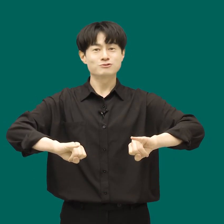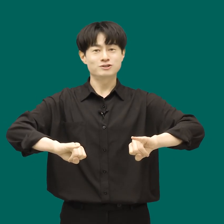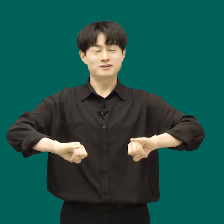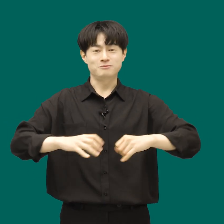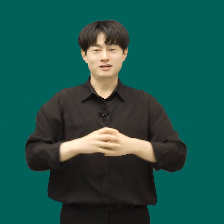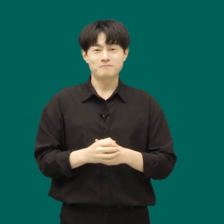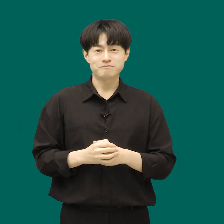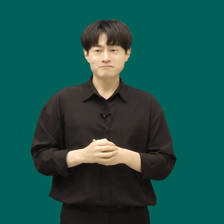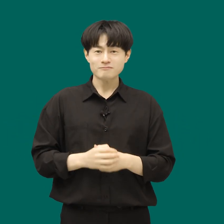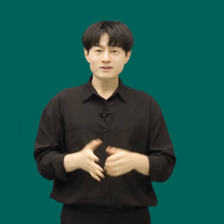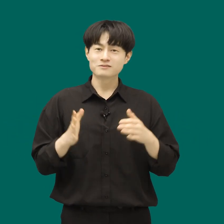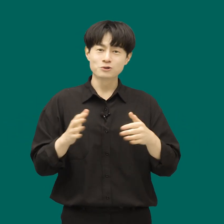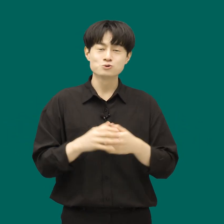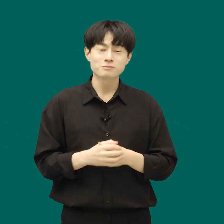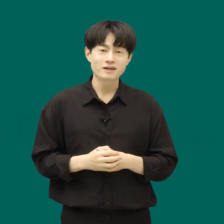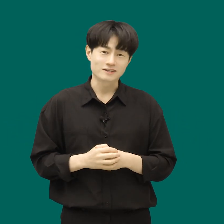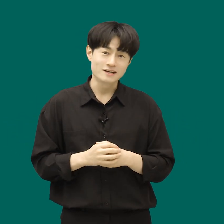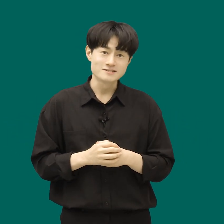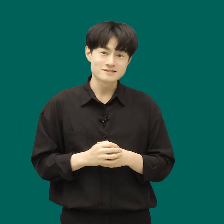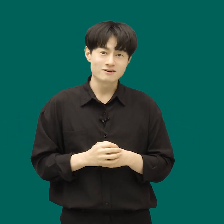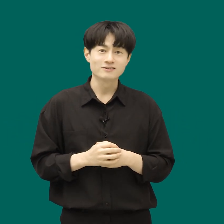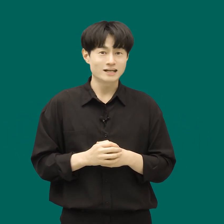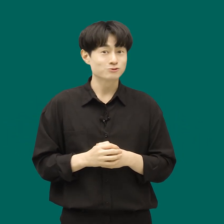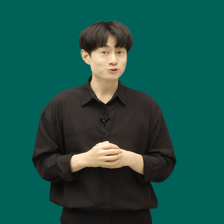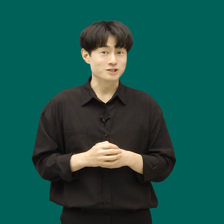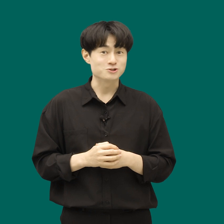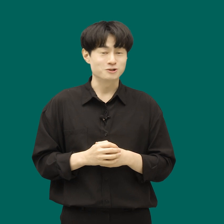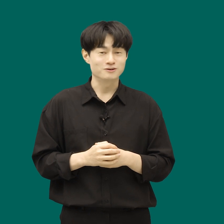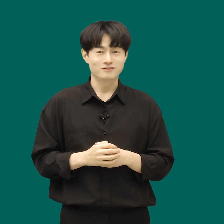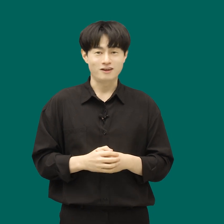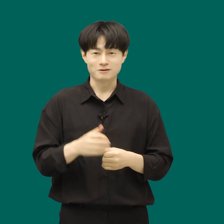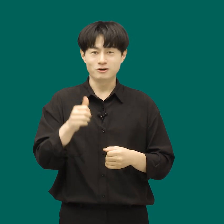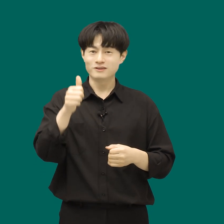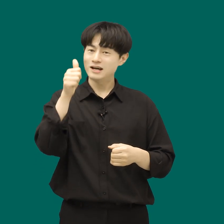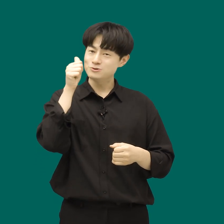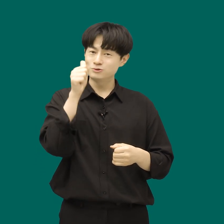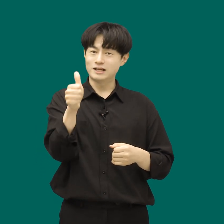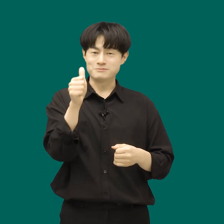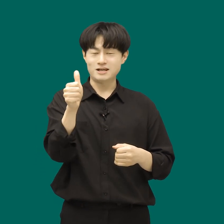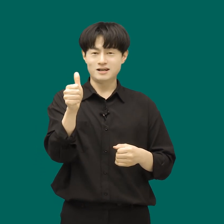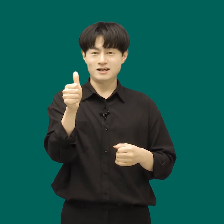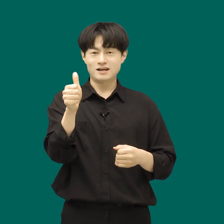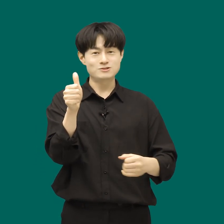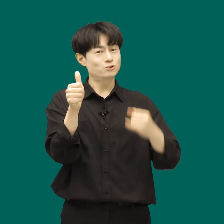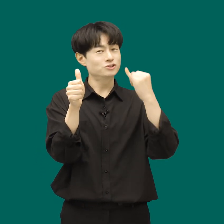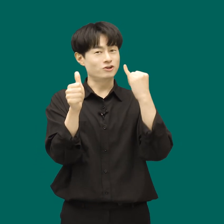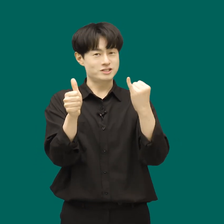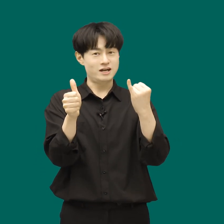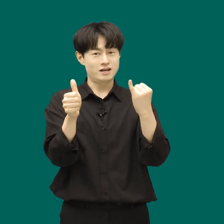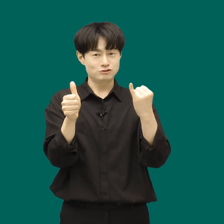쌍둥이가 됩니다. 근데 요즘에 일란성 쌍둥이도 있죠. 네, 그러면 한 손은 남자, 한 손은 여자